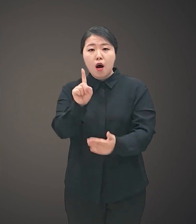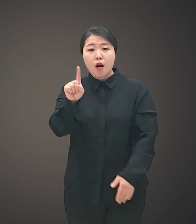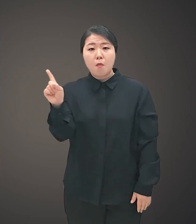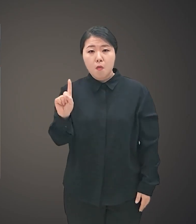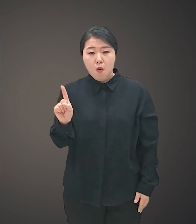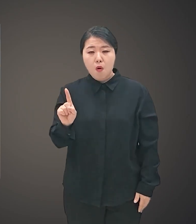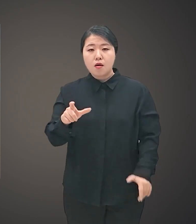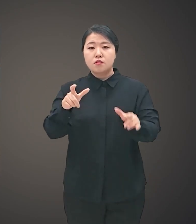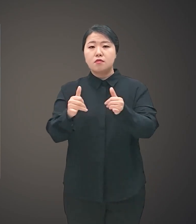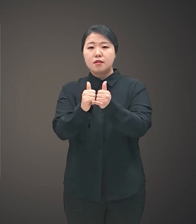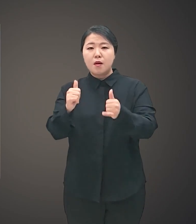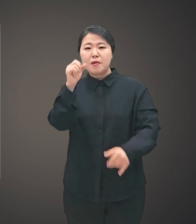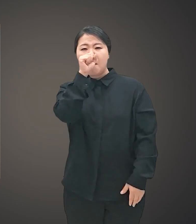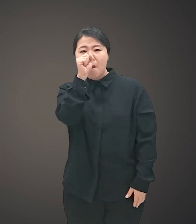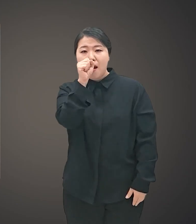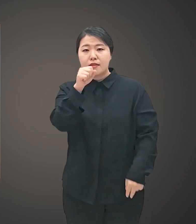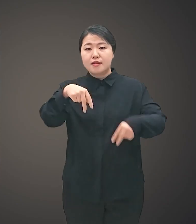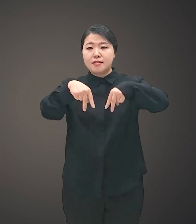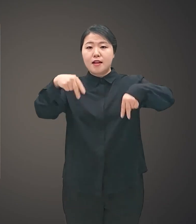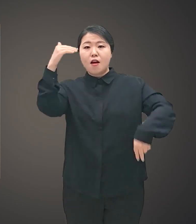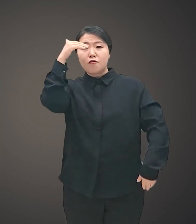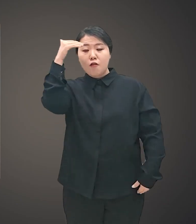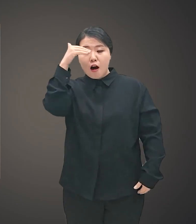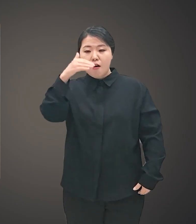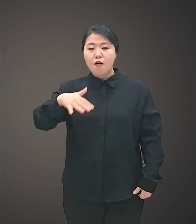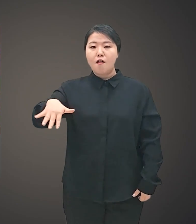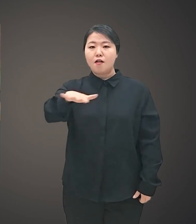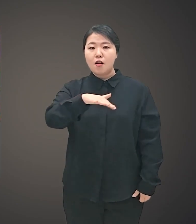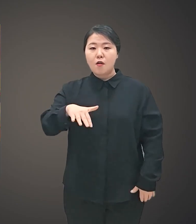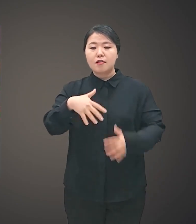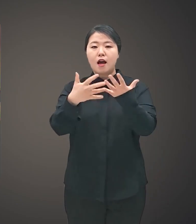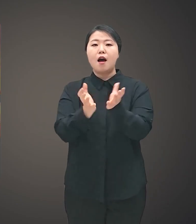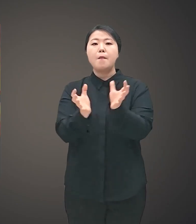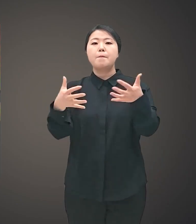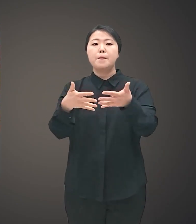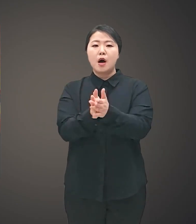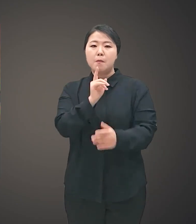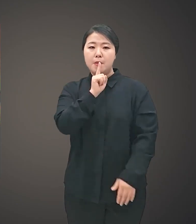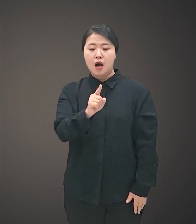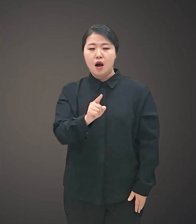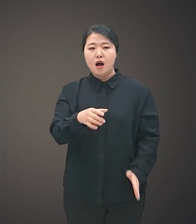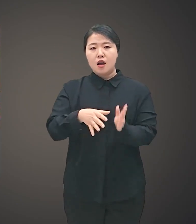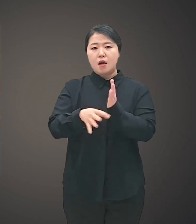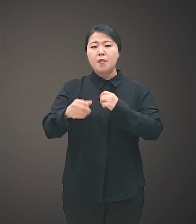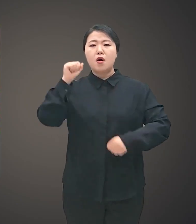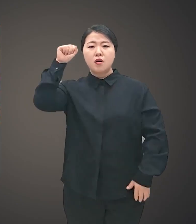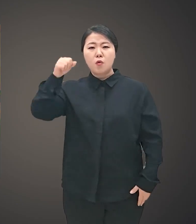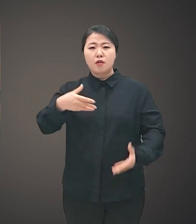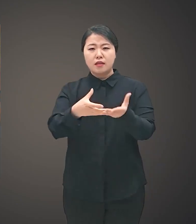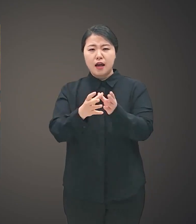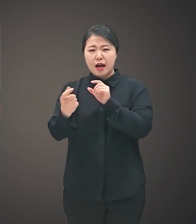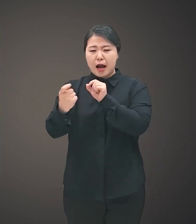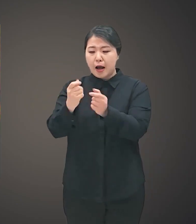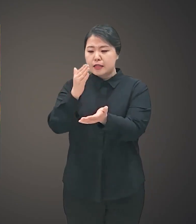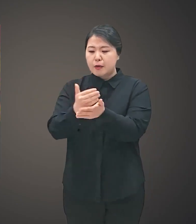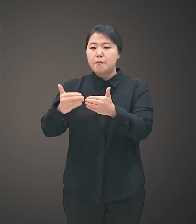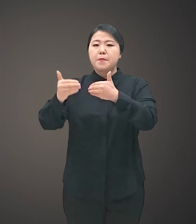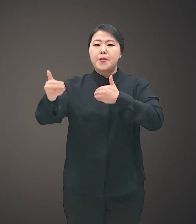사람들이 애용하는 스탠딩석을 모두 없애라는 것, 폭력적인 성향의 응원단과 거리를 두겠다는